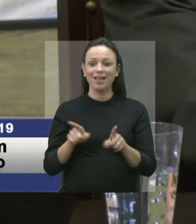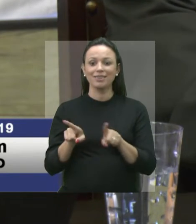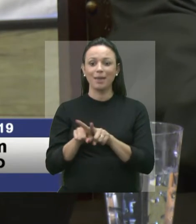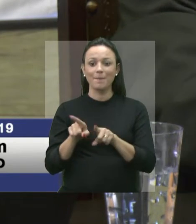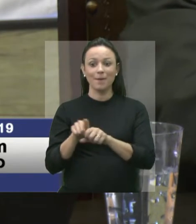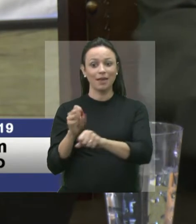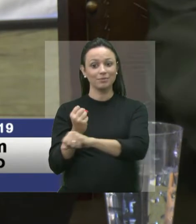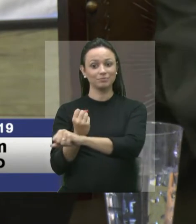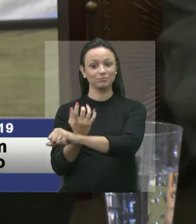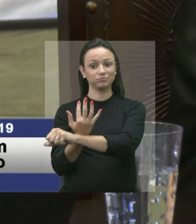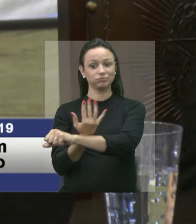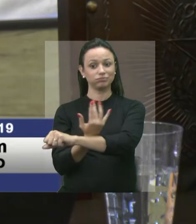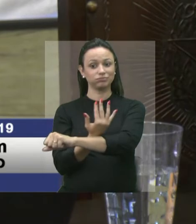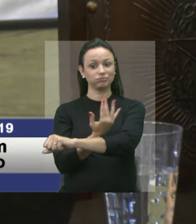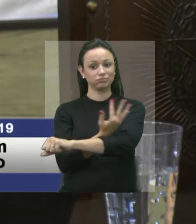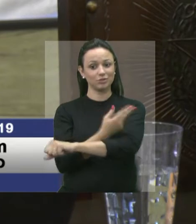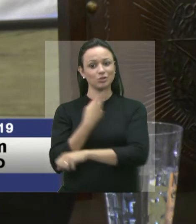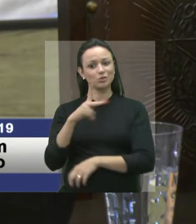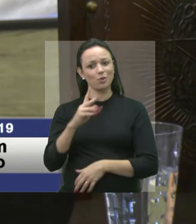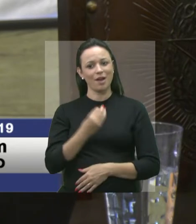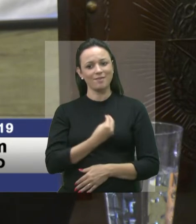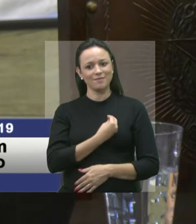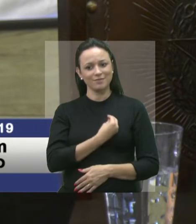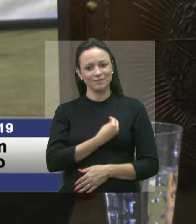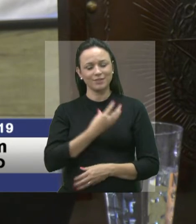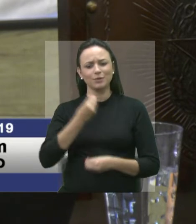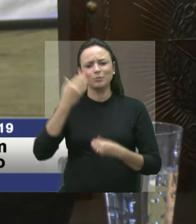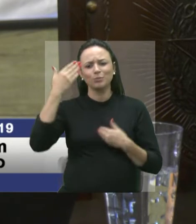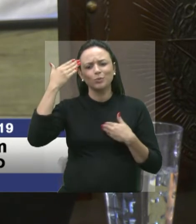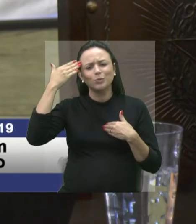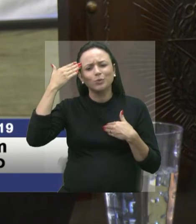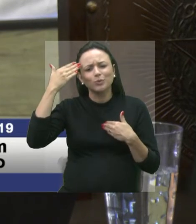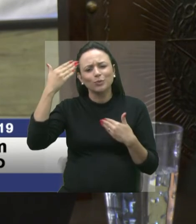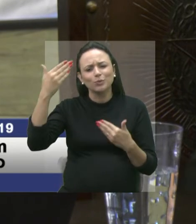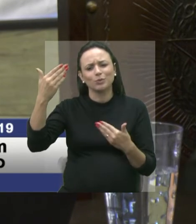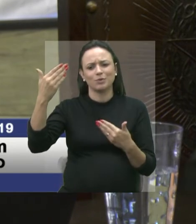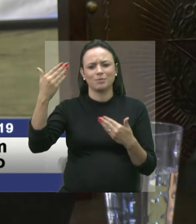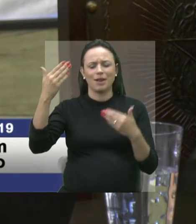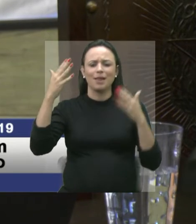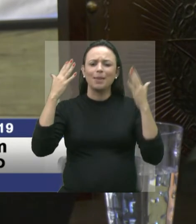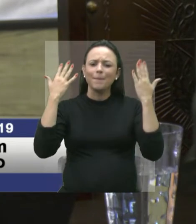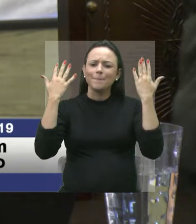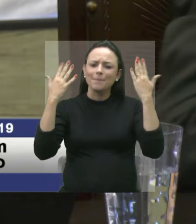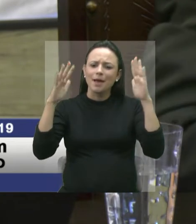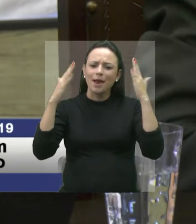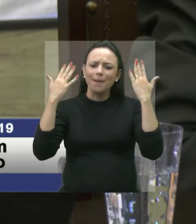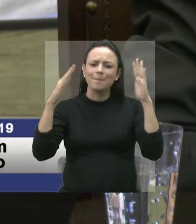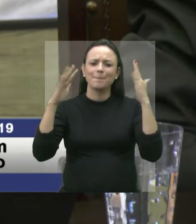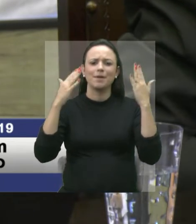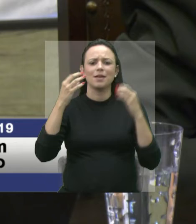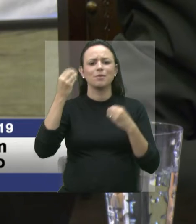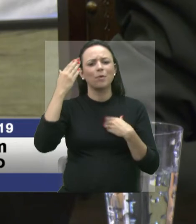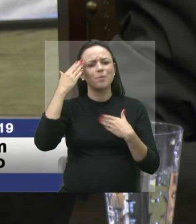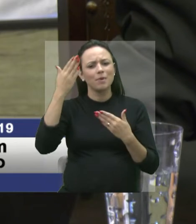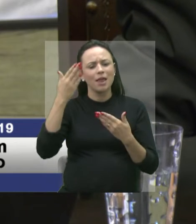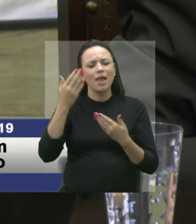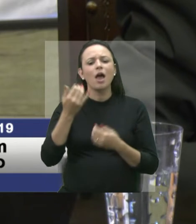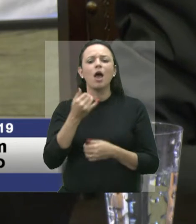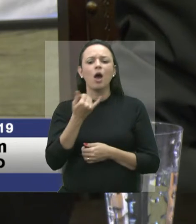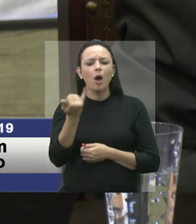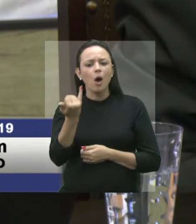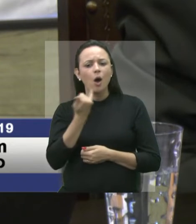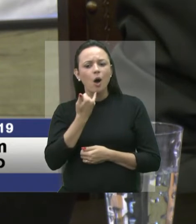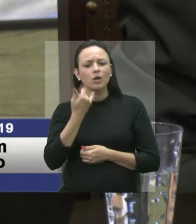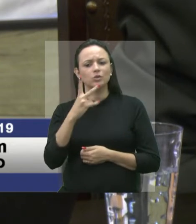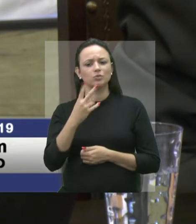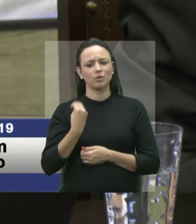emocionados, né, com a história de vida dele. Muito obrigado. Parabéns, obrigado por poder dividir com a gente essa experiência de